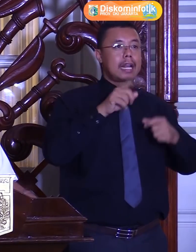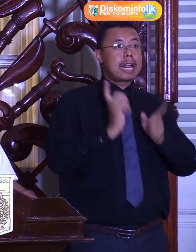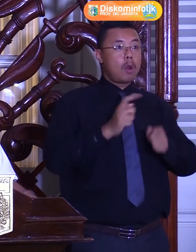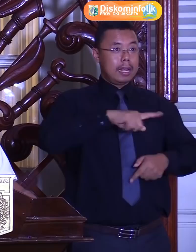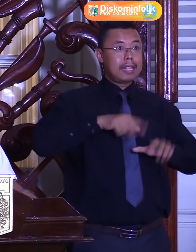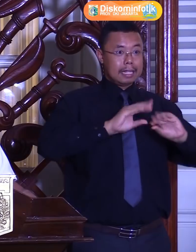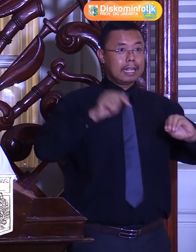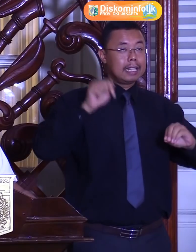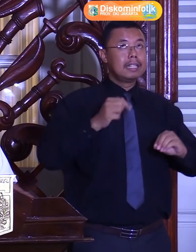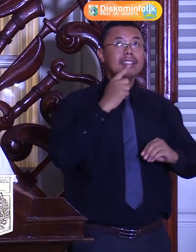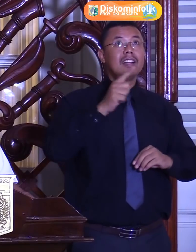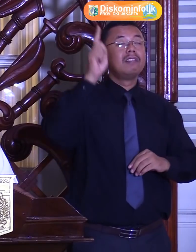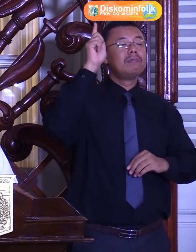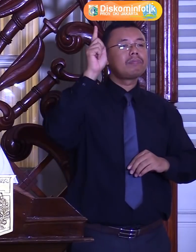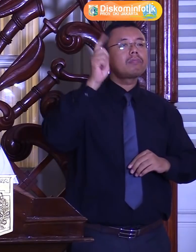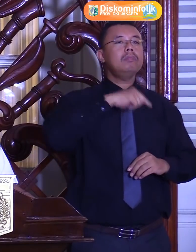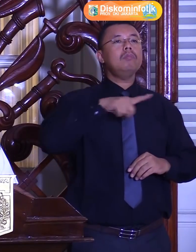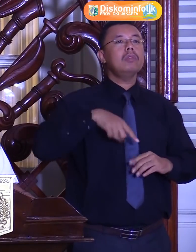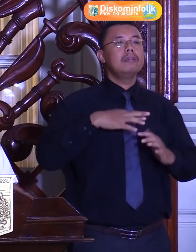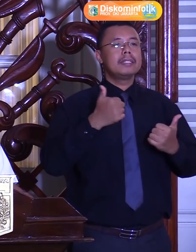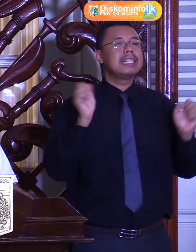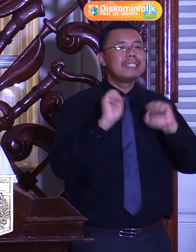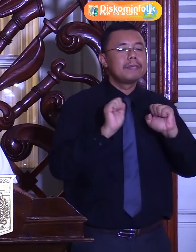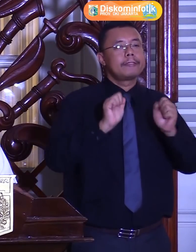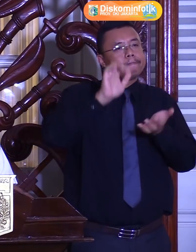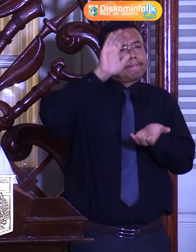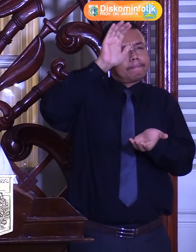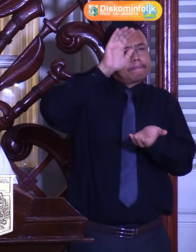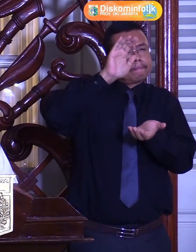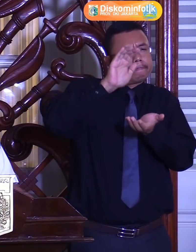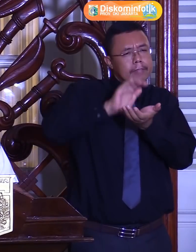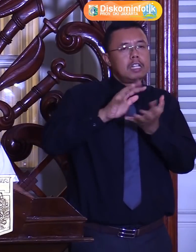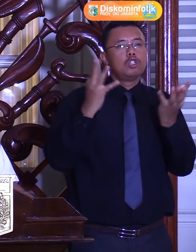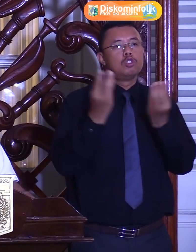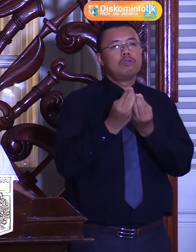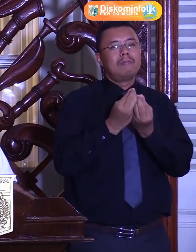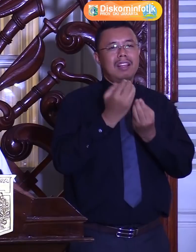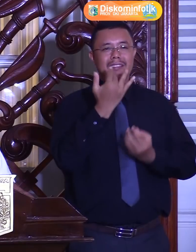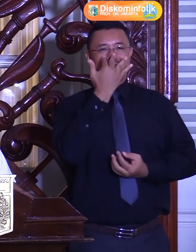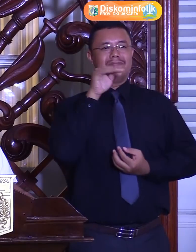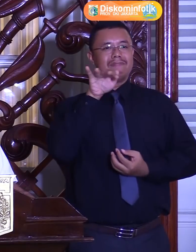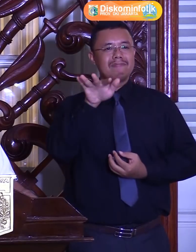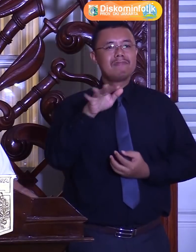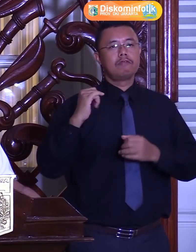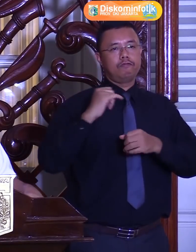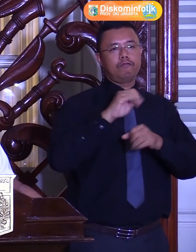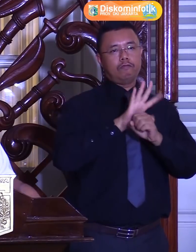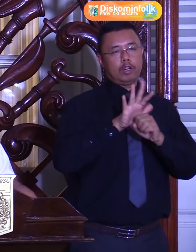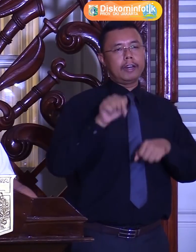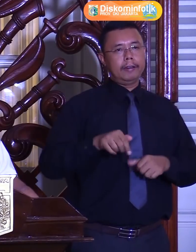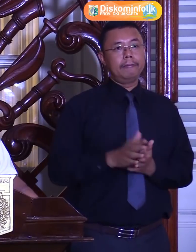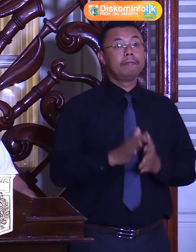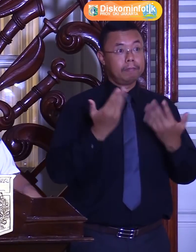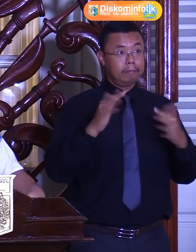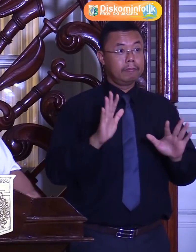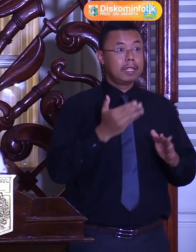kerjakan, insya Allah kita segera bisa menekan laju penularan coronavirus ini. Begitu